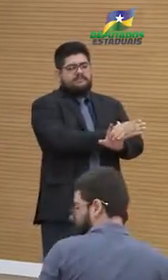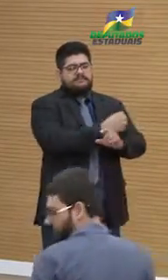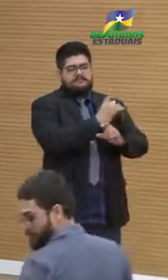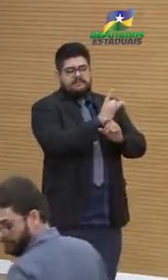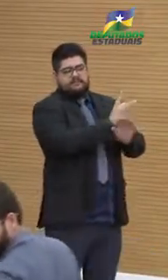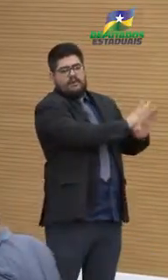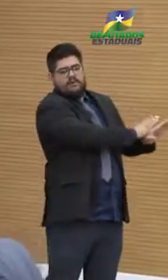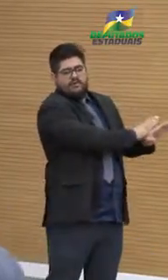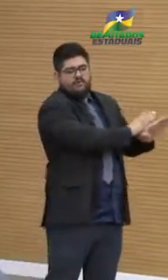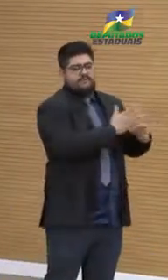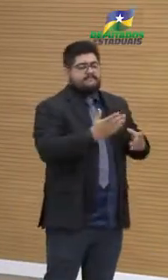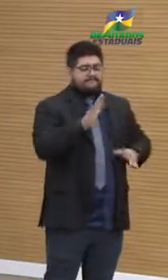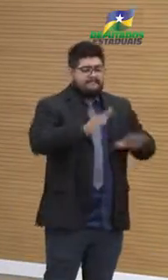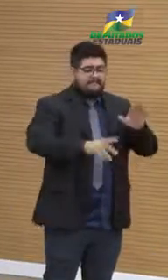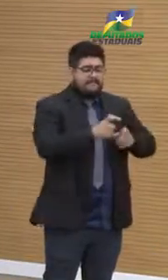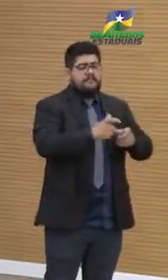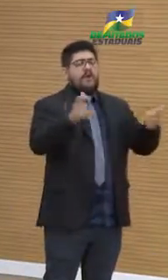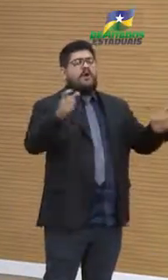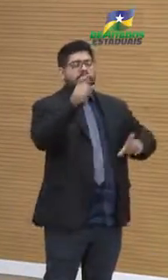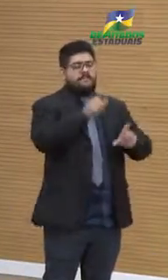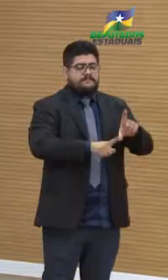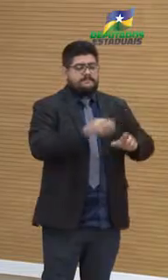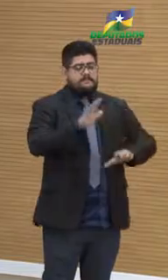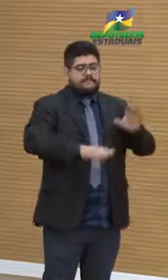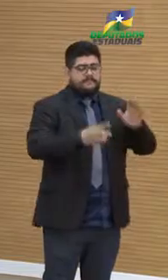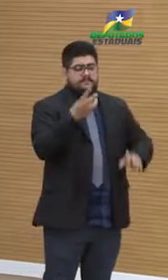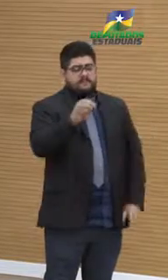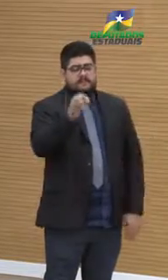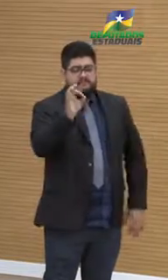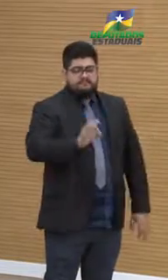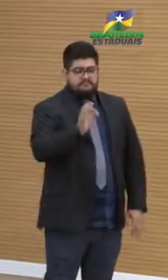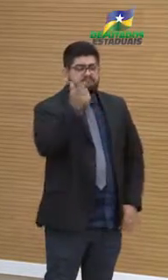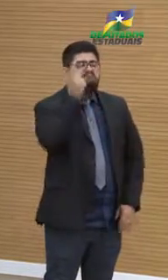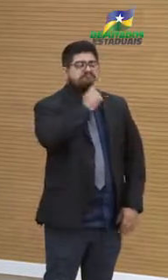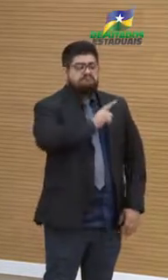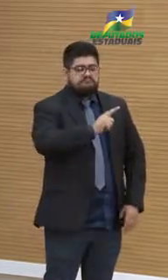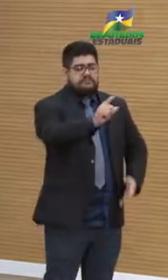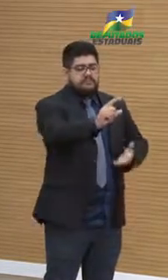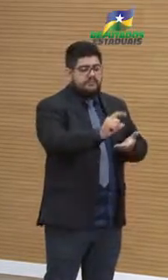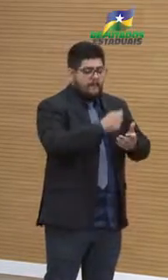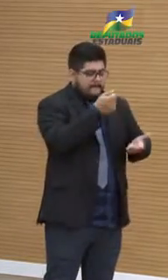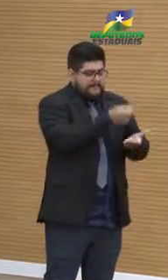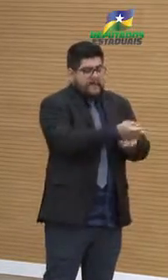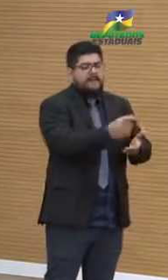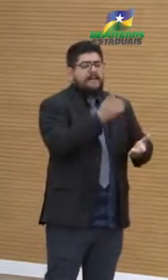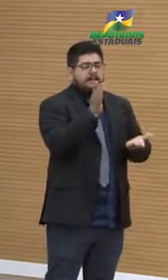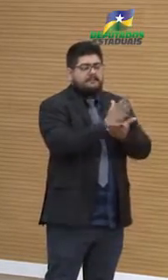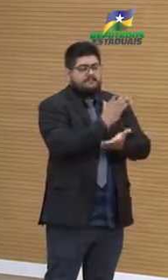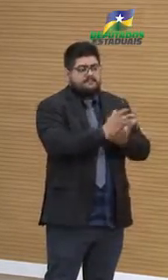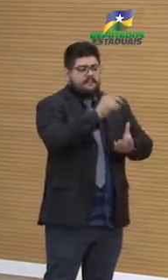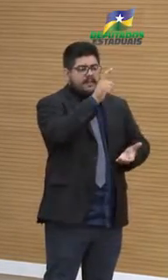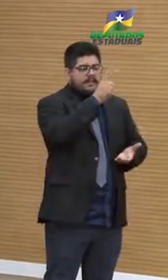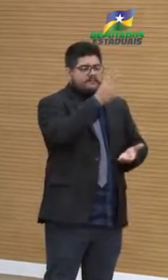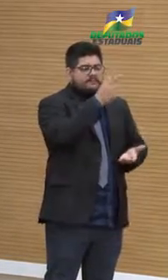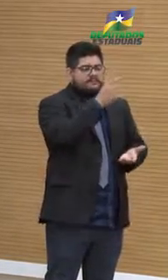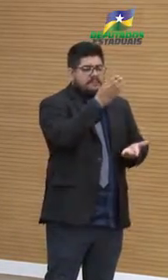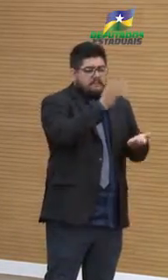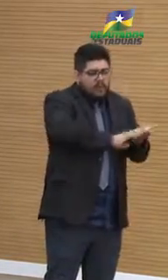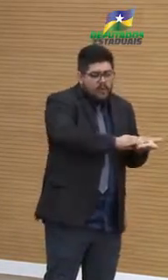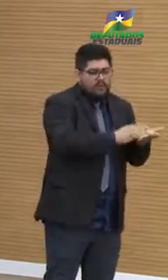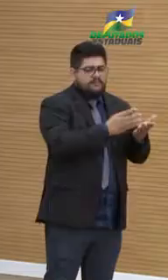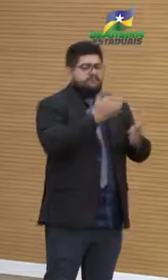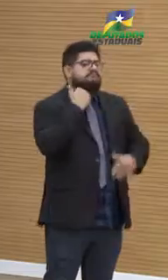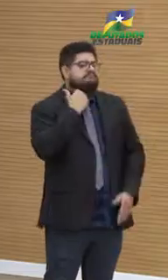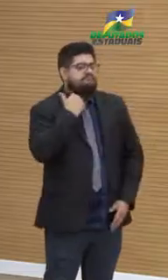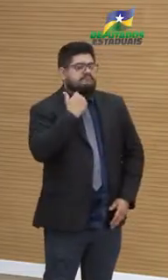grandes devedores, é bem verdade, mas 30% consegue recuperar, lucros e dividendos, taxas bancárias, que o relator avançou, inclusive,